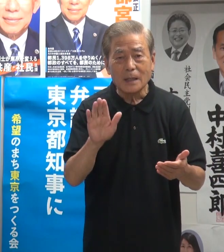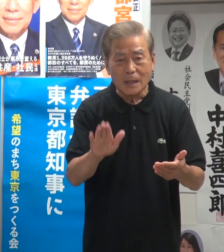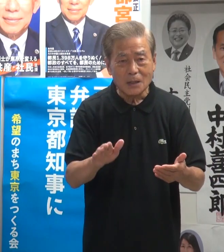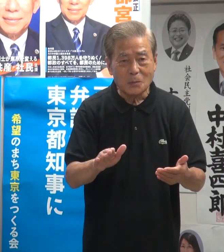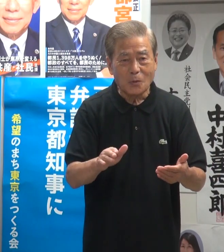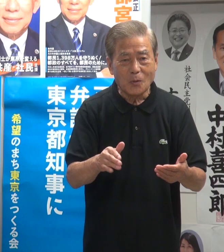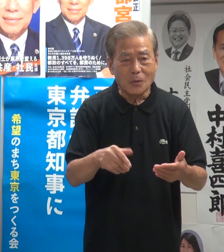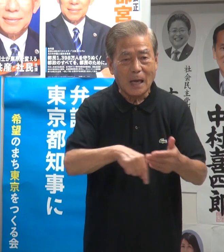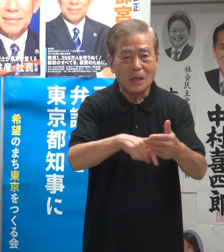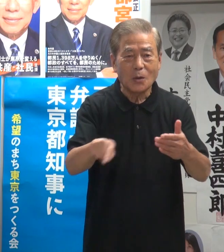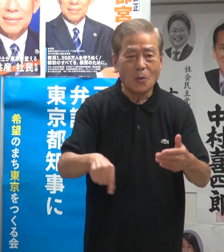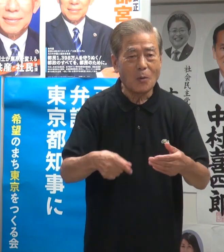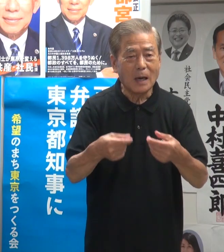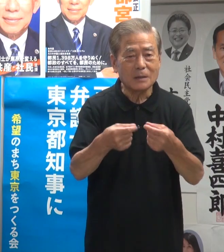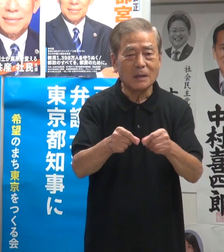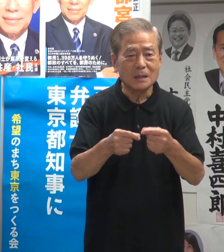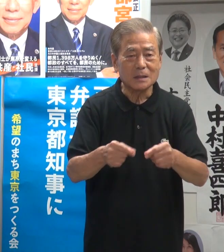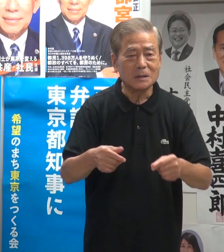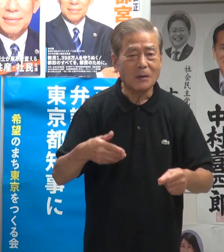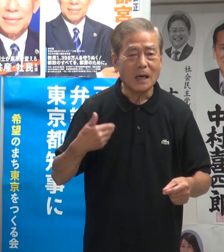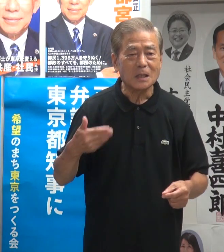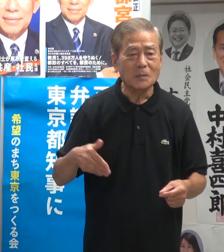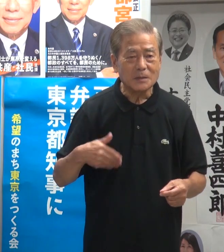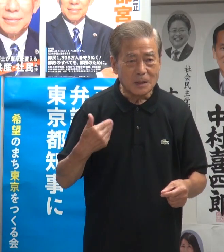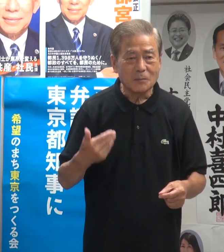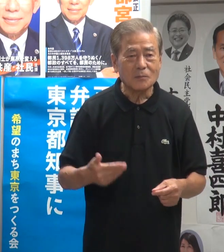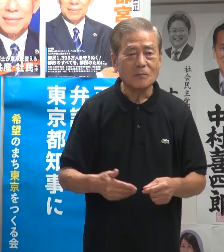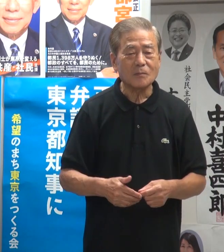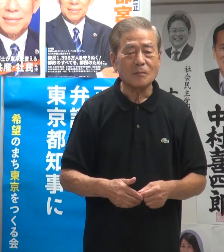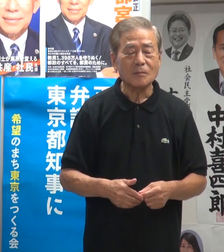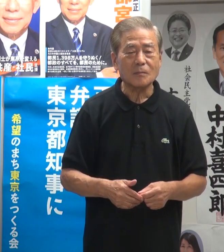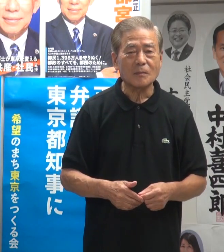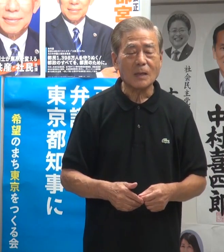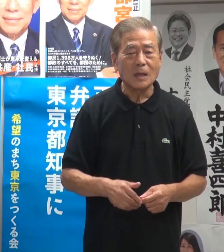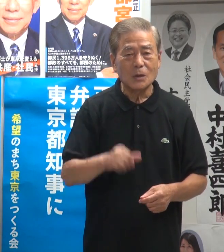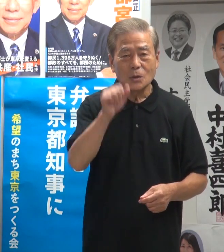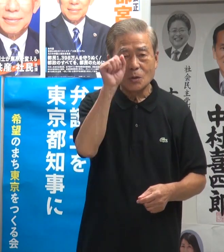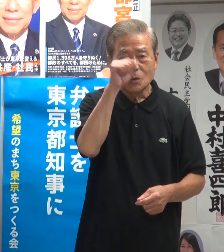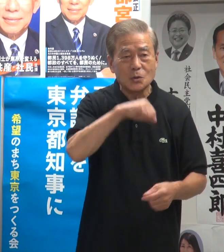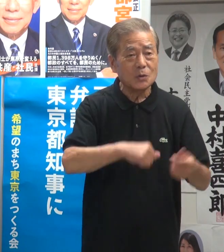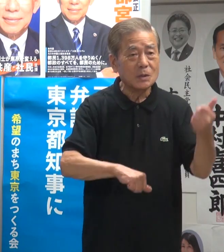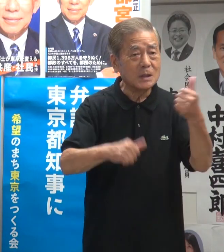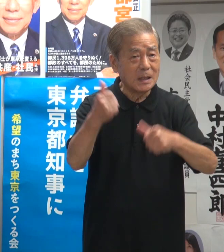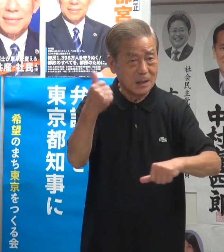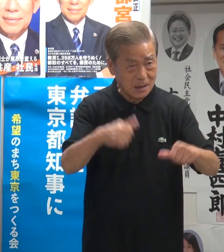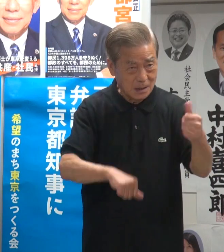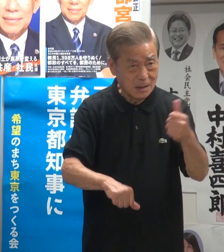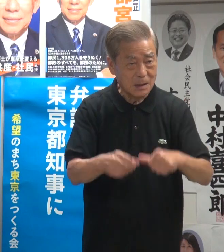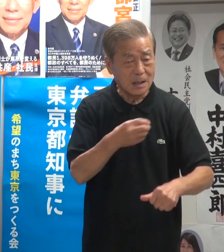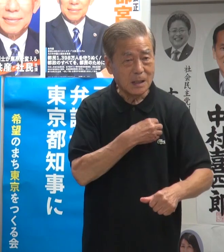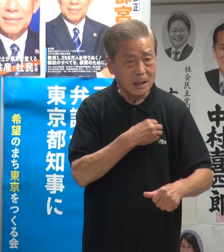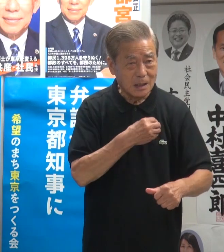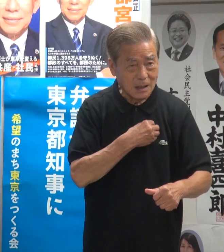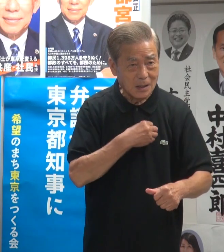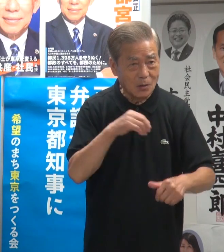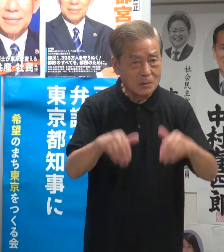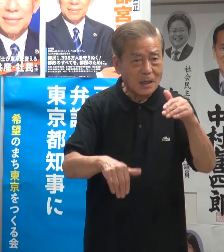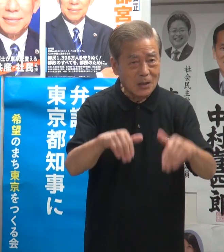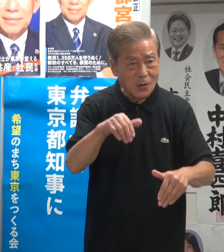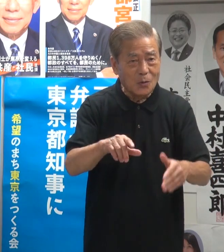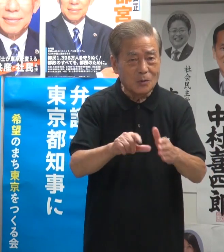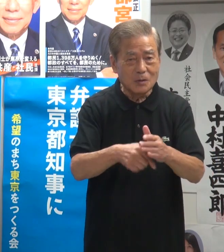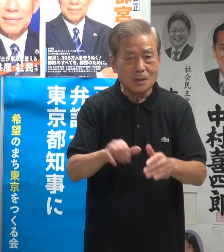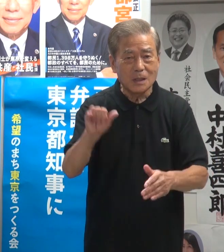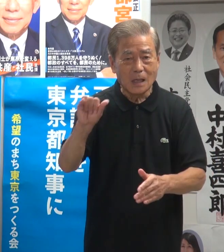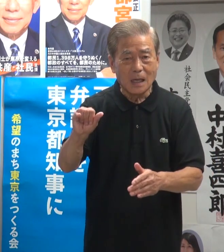詳しくないです。だからその衆議院選挙で野党と令和がどういうような調整